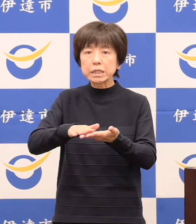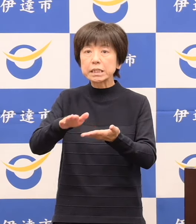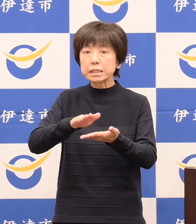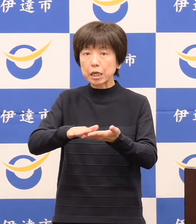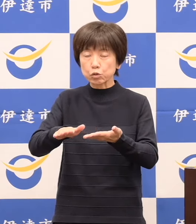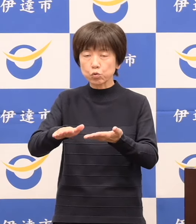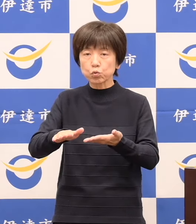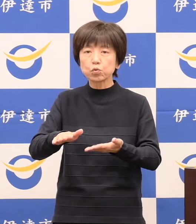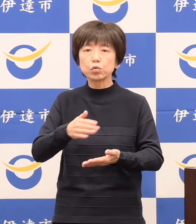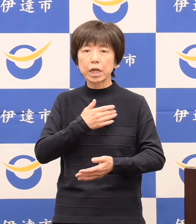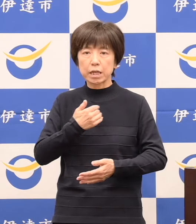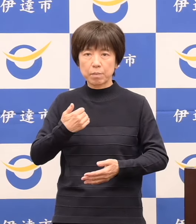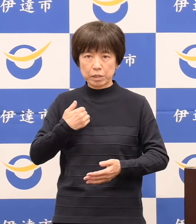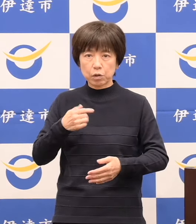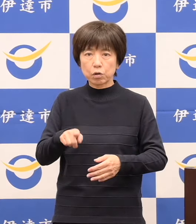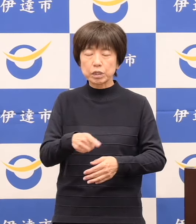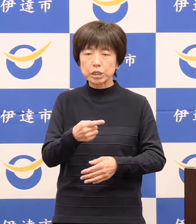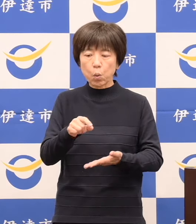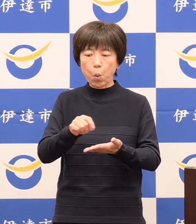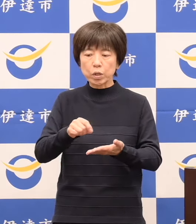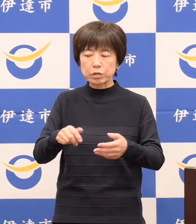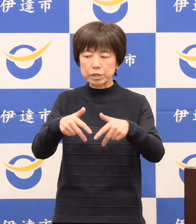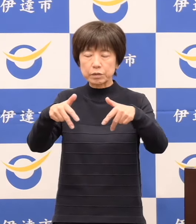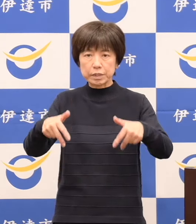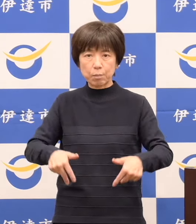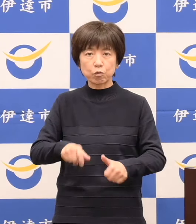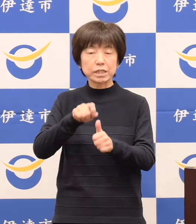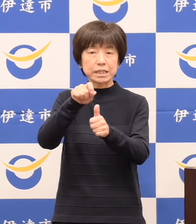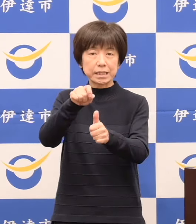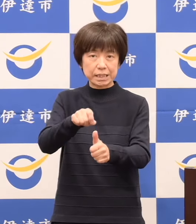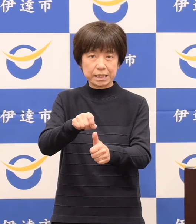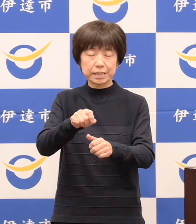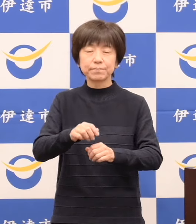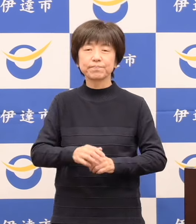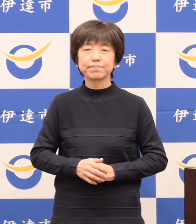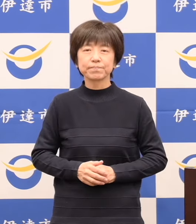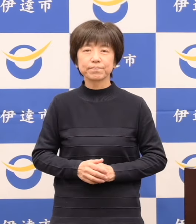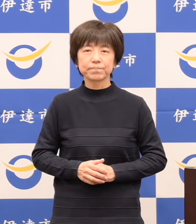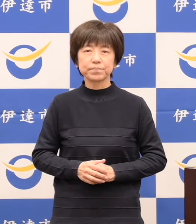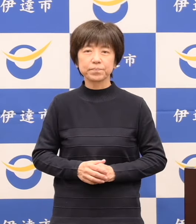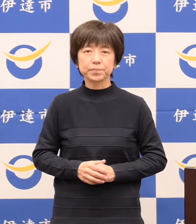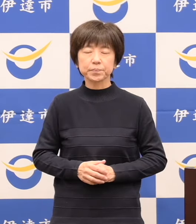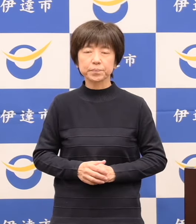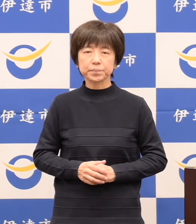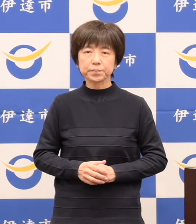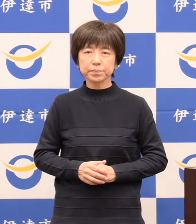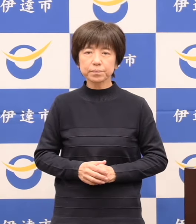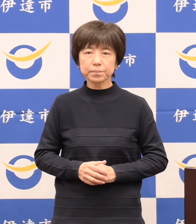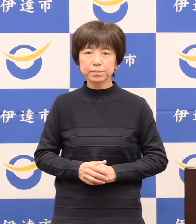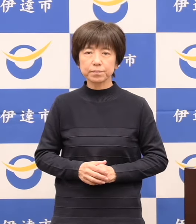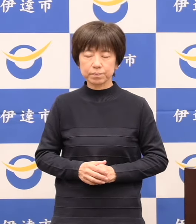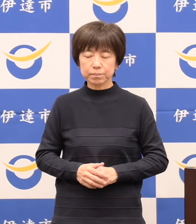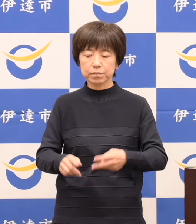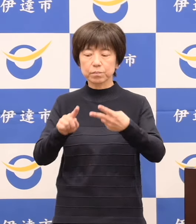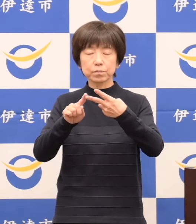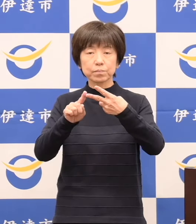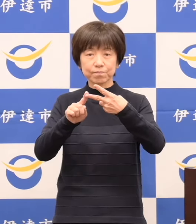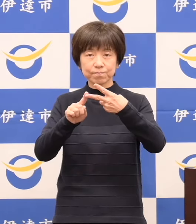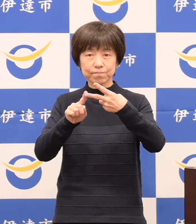る自動記入システムを設置をしてまいります。そして2つ目